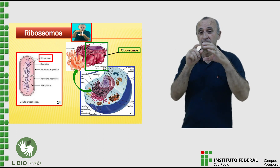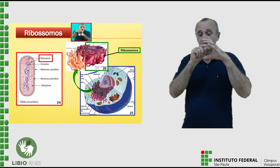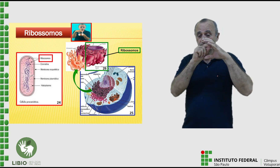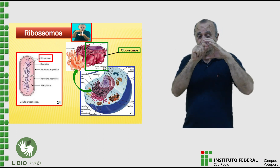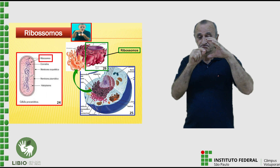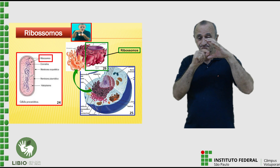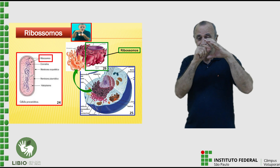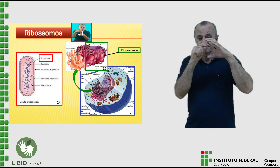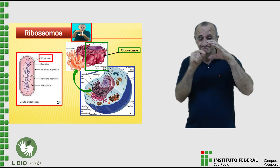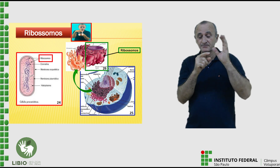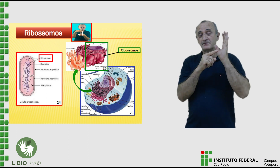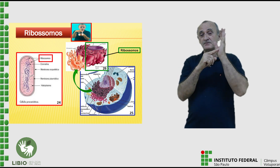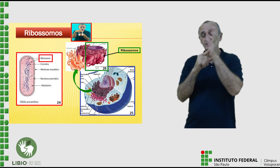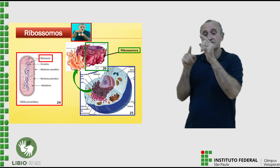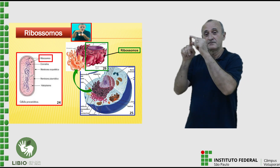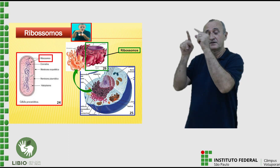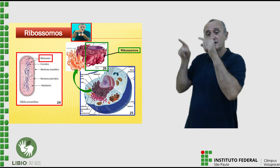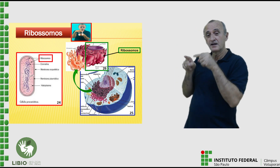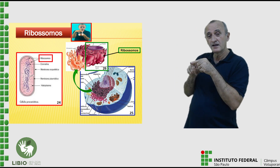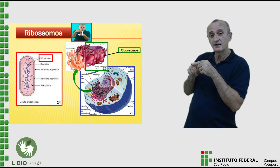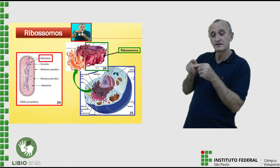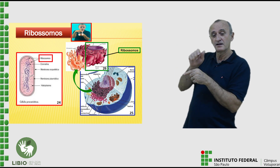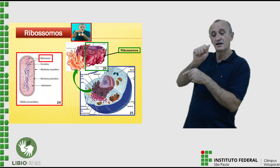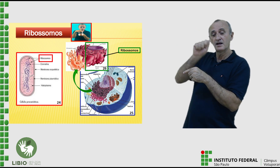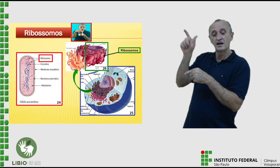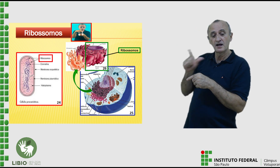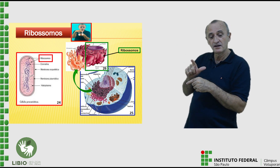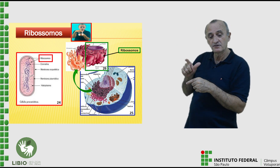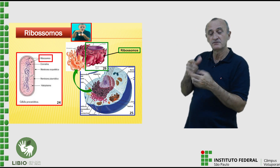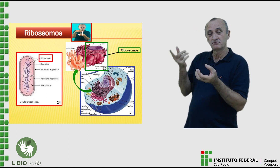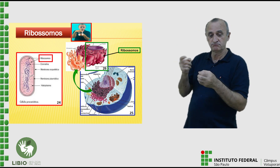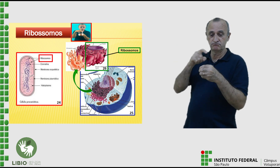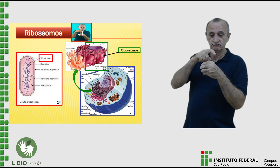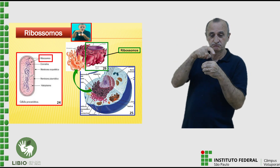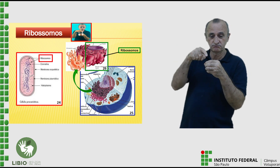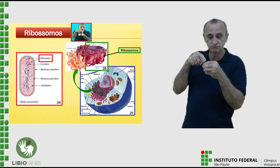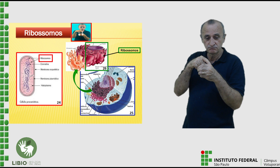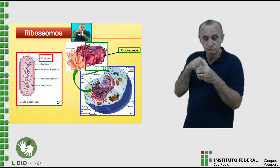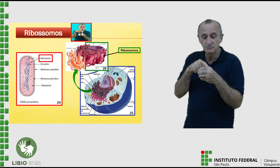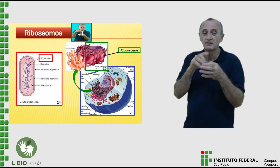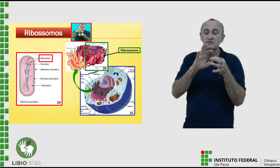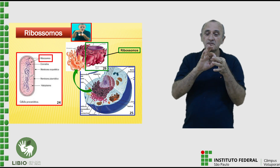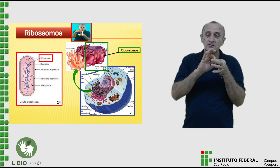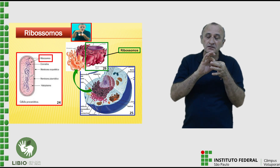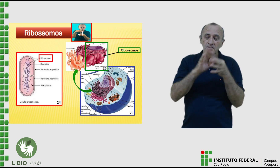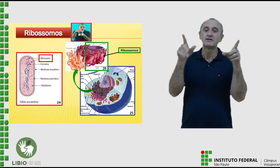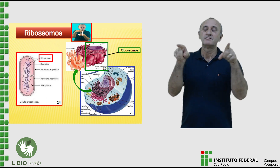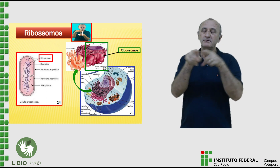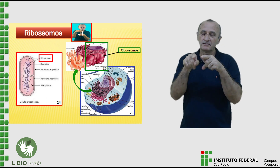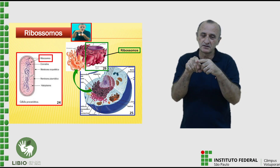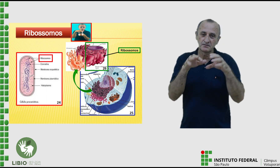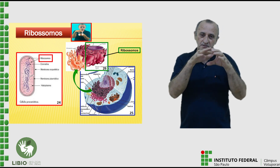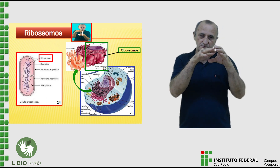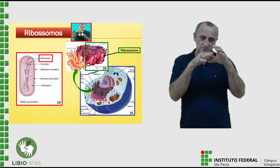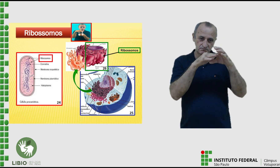No caso da célula eucariota, representada no retângulo azul, os ribossomos